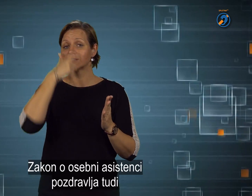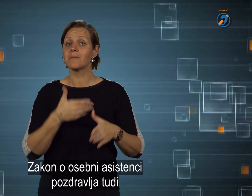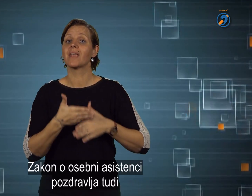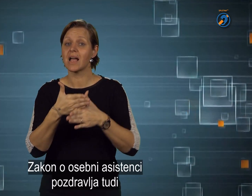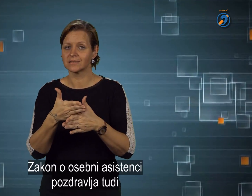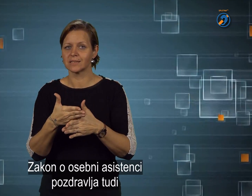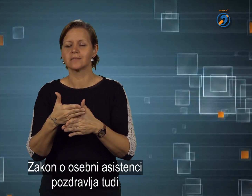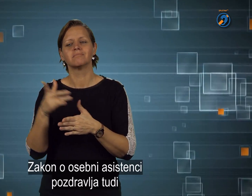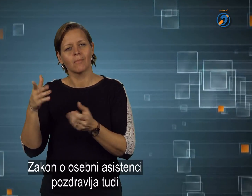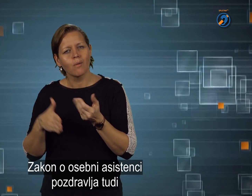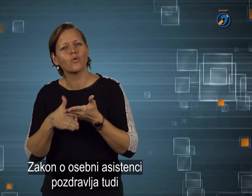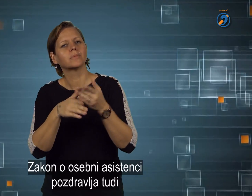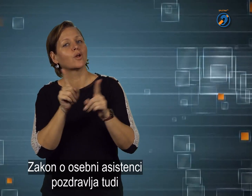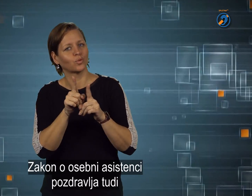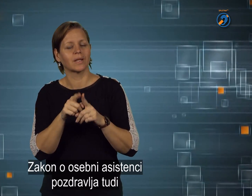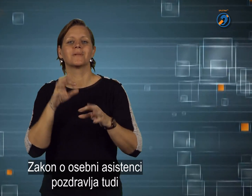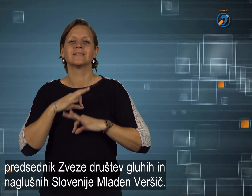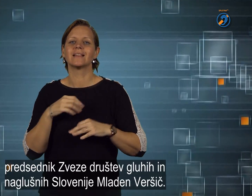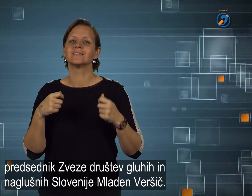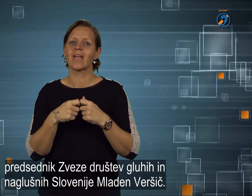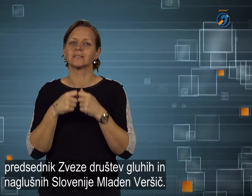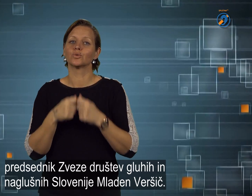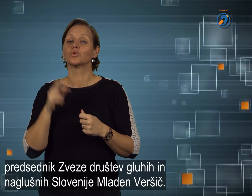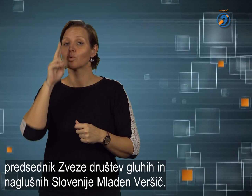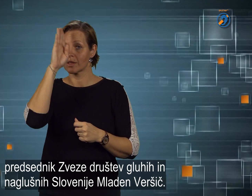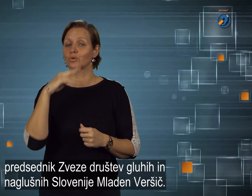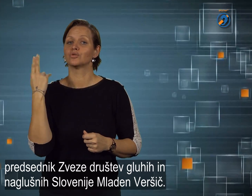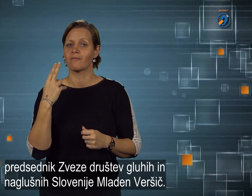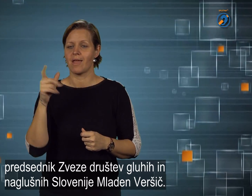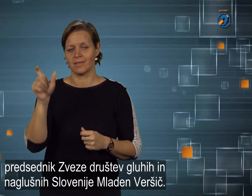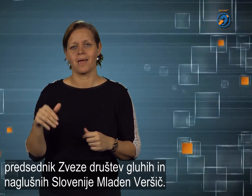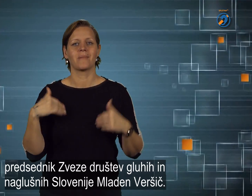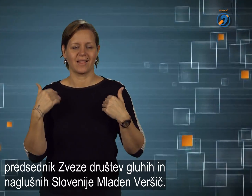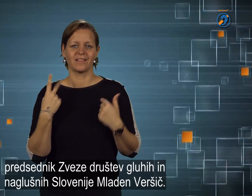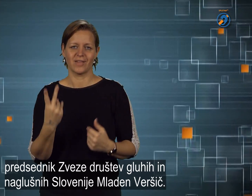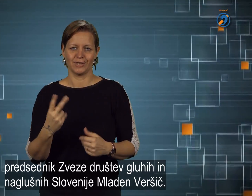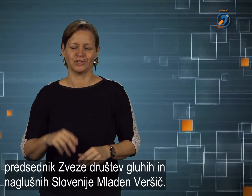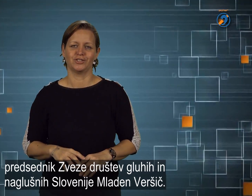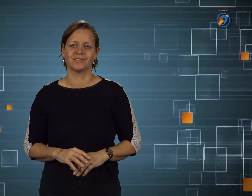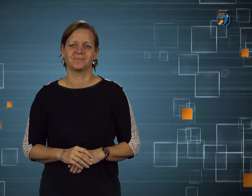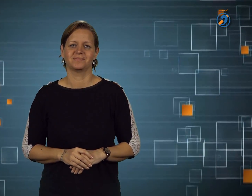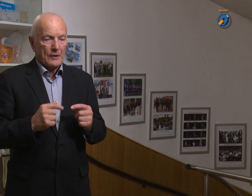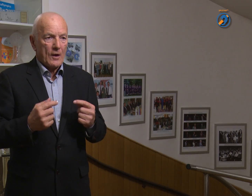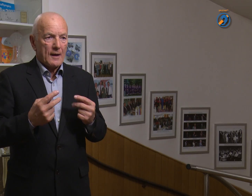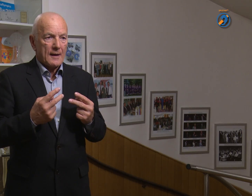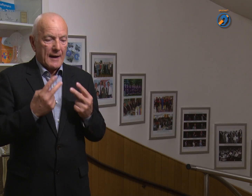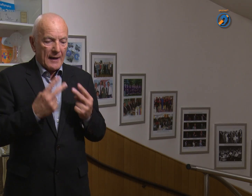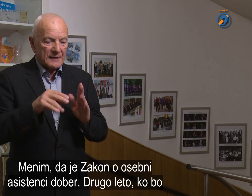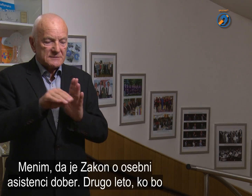Zakon o osebni asistenci pozdravlja tudi predsednik Zveze društev gluhih in naglušnih Slovenije Mladen Veršič.